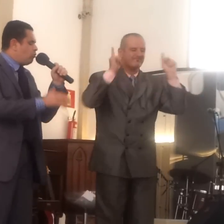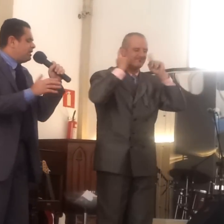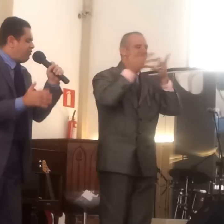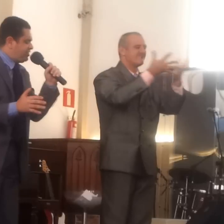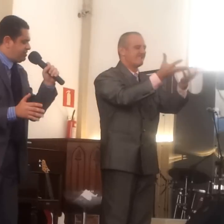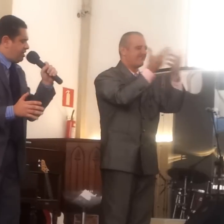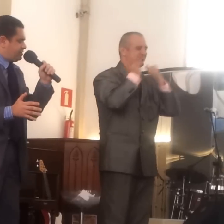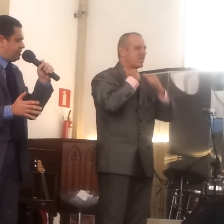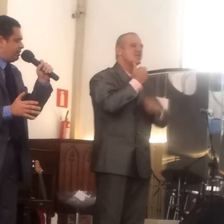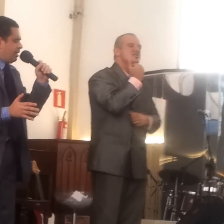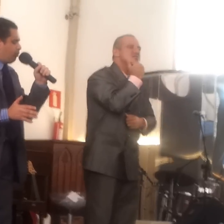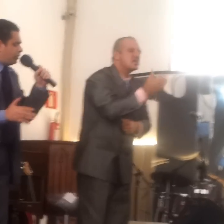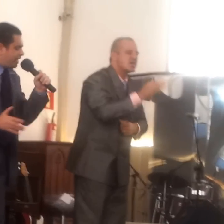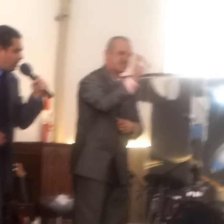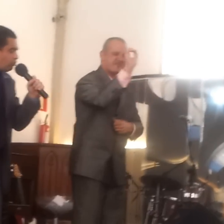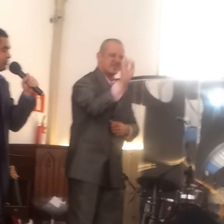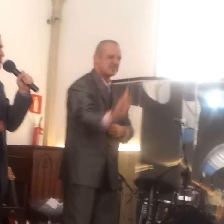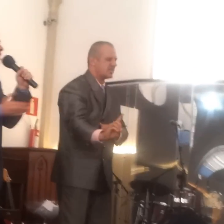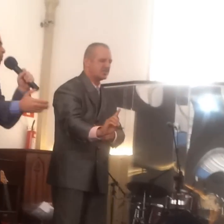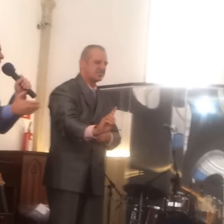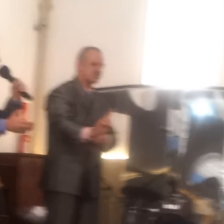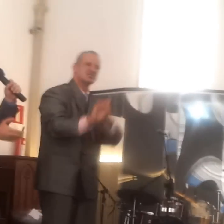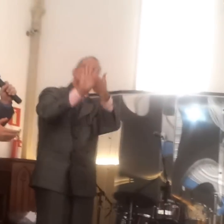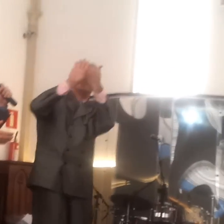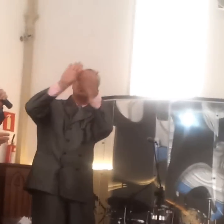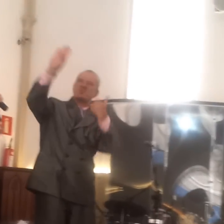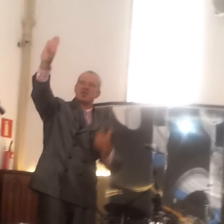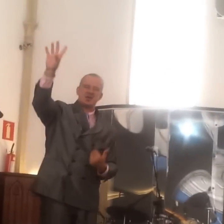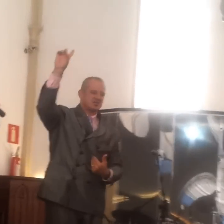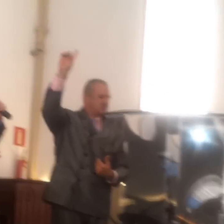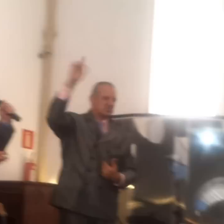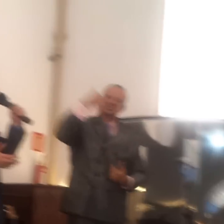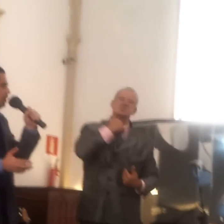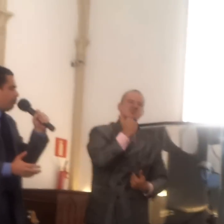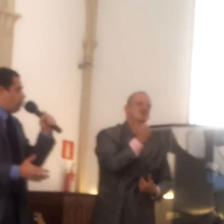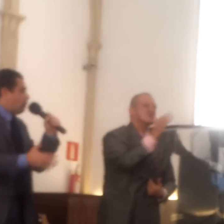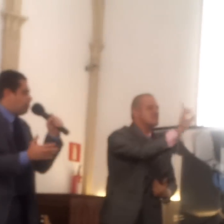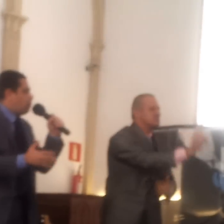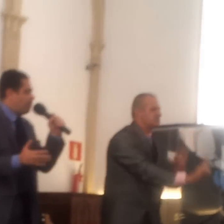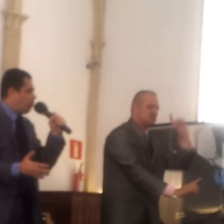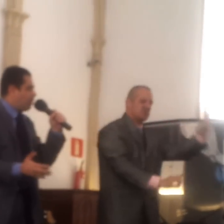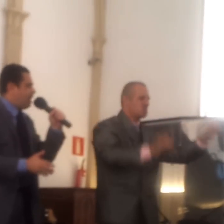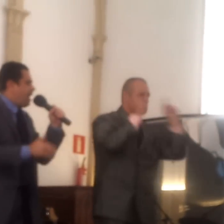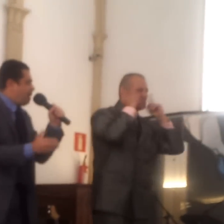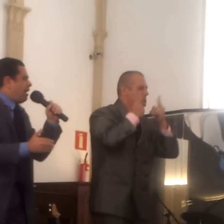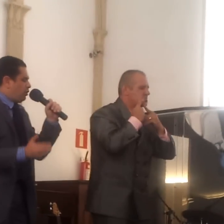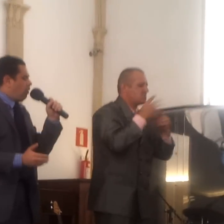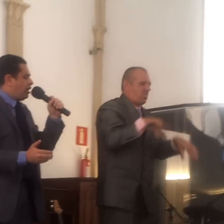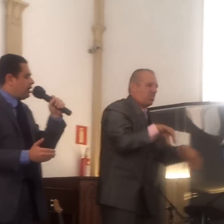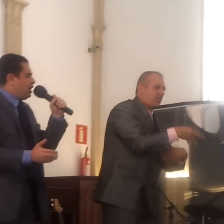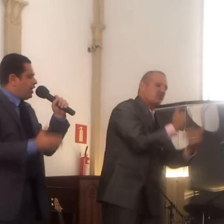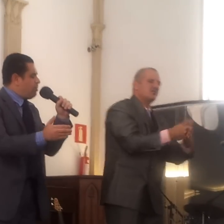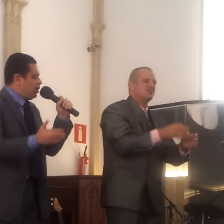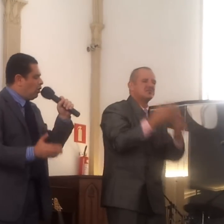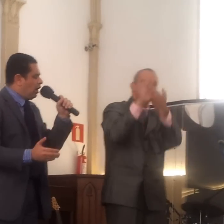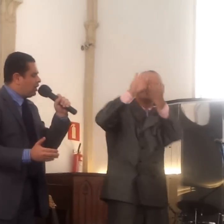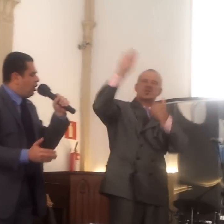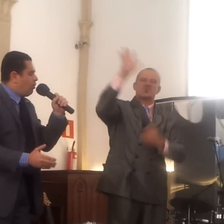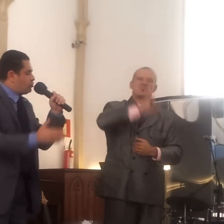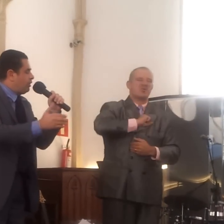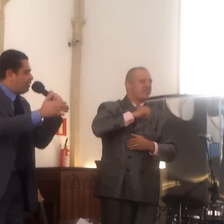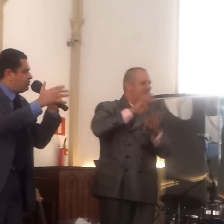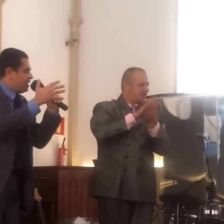Apai nenhuma deficiência poderá nos separar do teu amor porque o teu amor é maior e